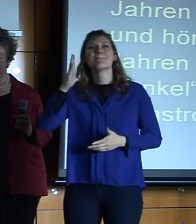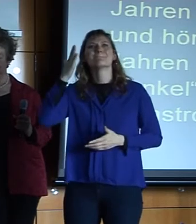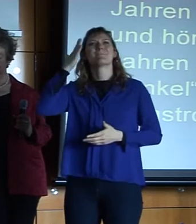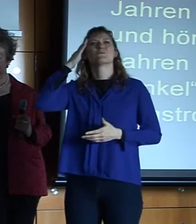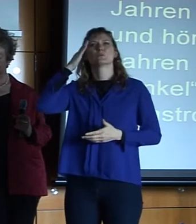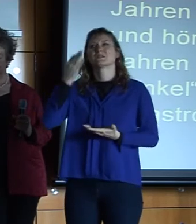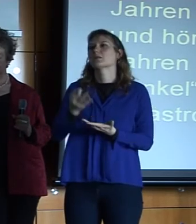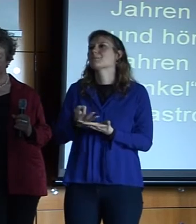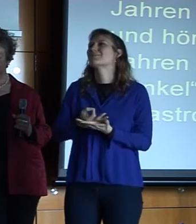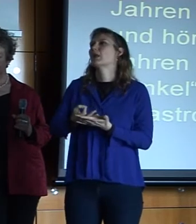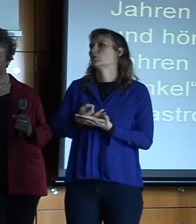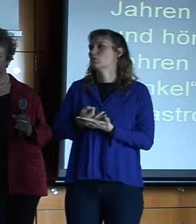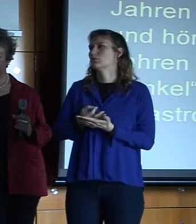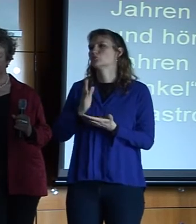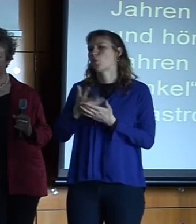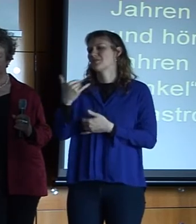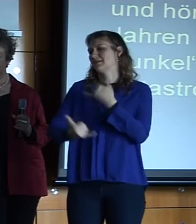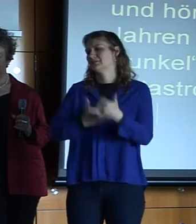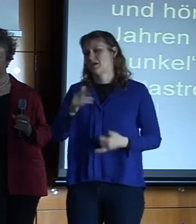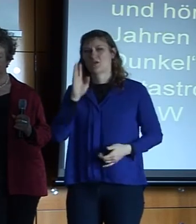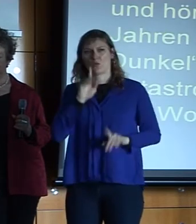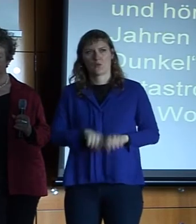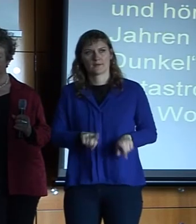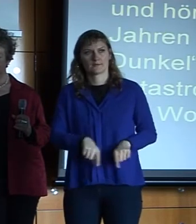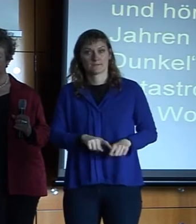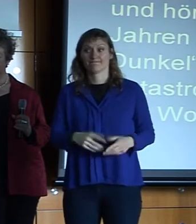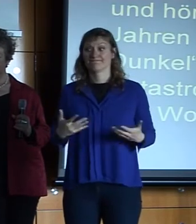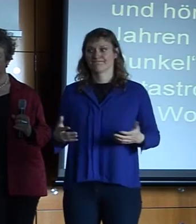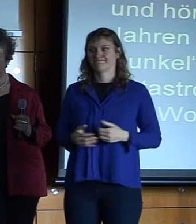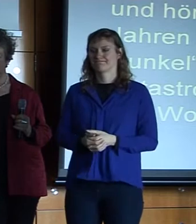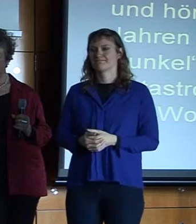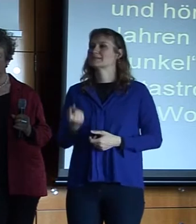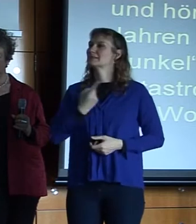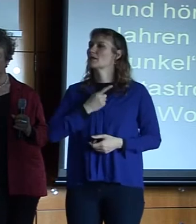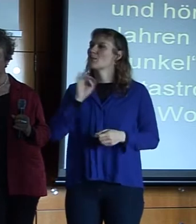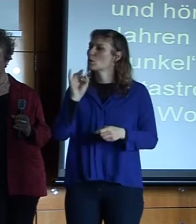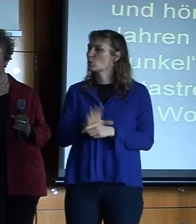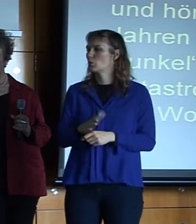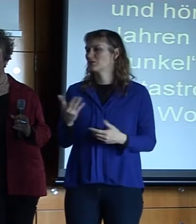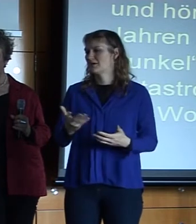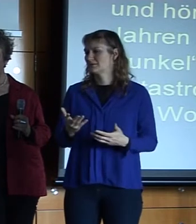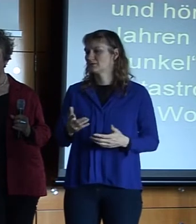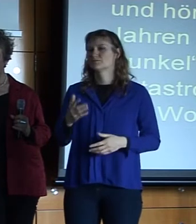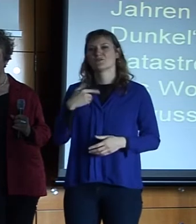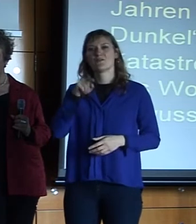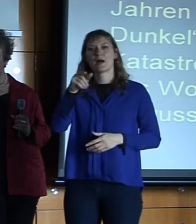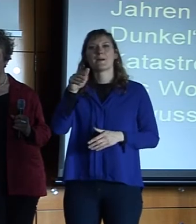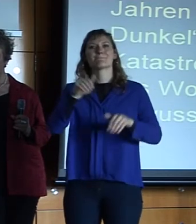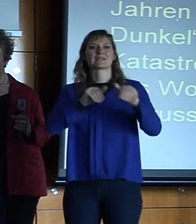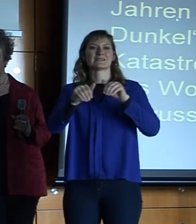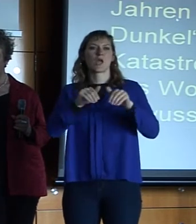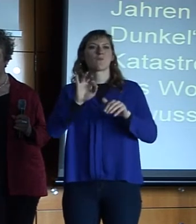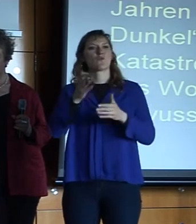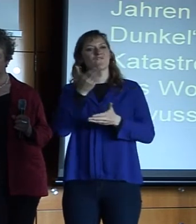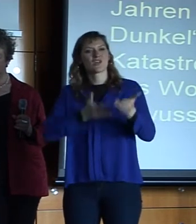Bewusstseinsbildung. Das höre ich auch seit 30 Jahren. Ich hatte das Glück, im Wirtschaftsministerium in